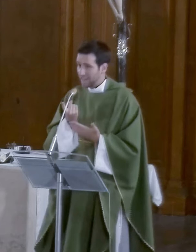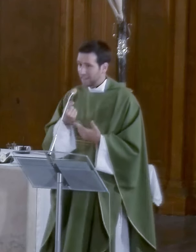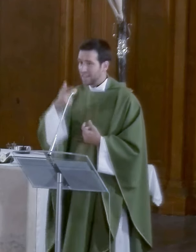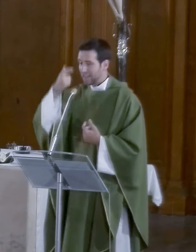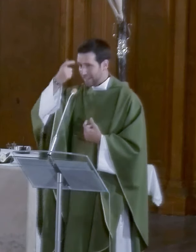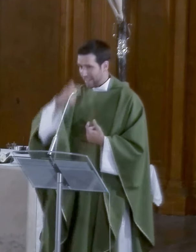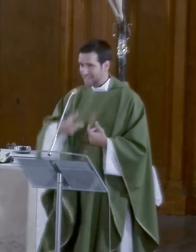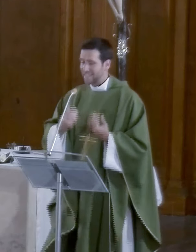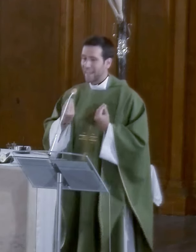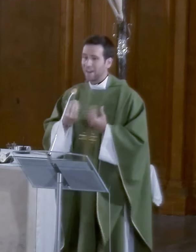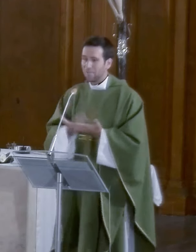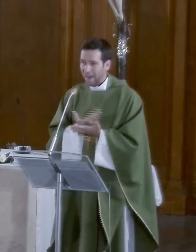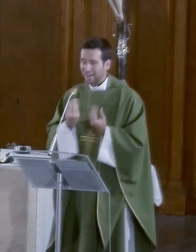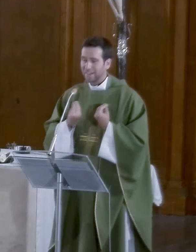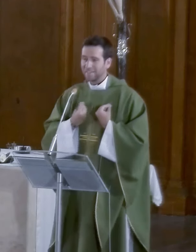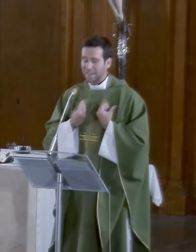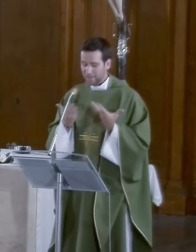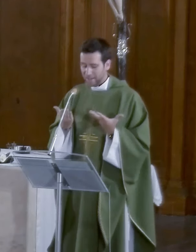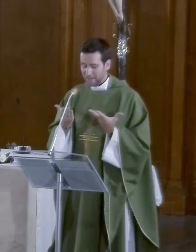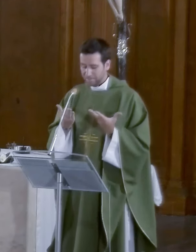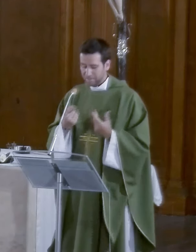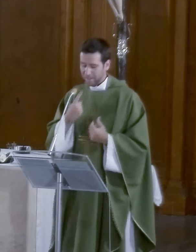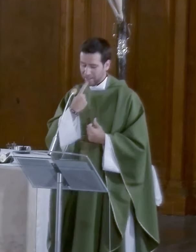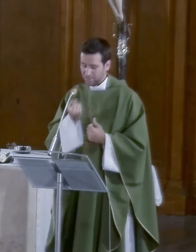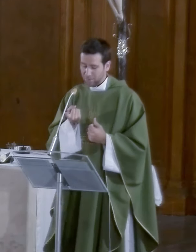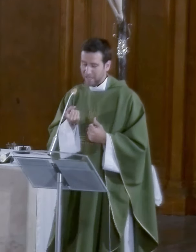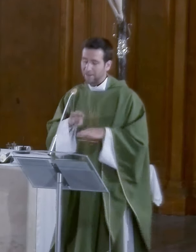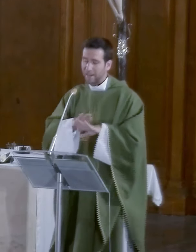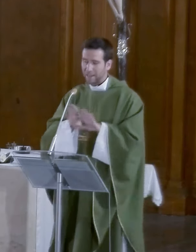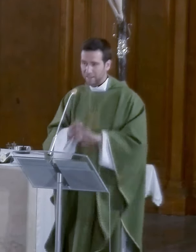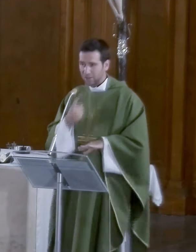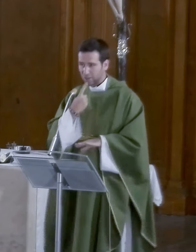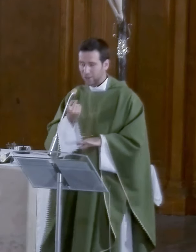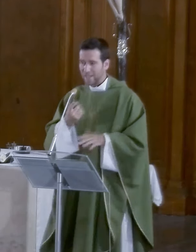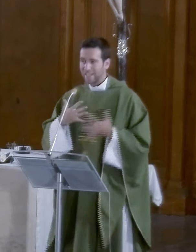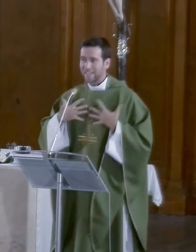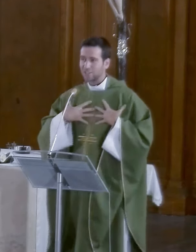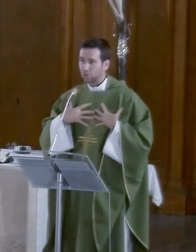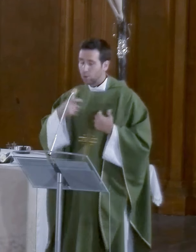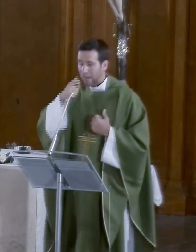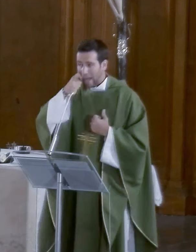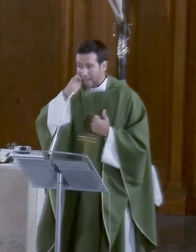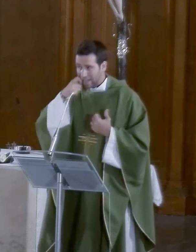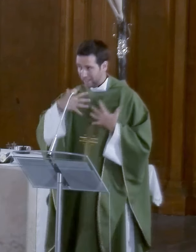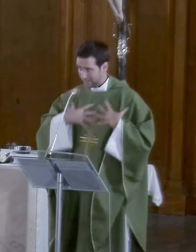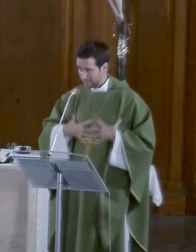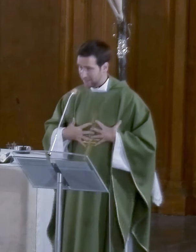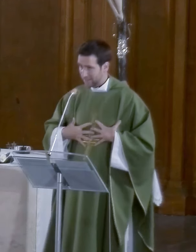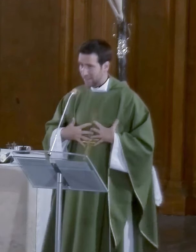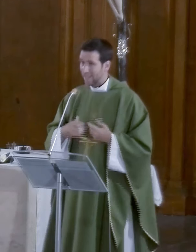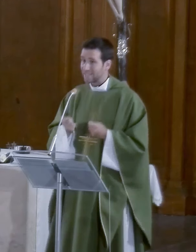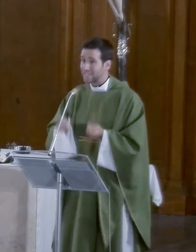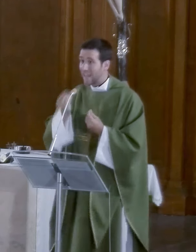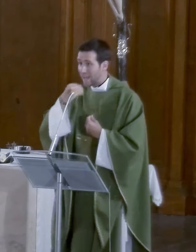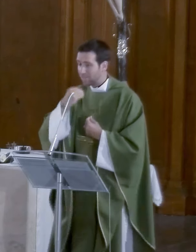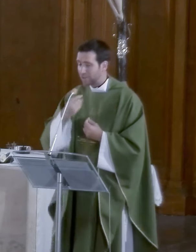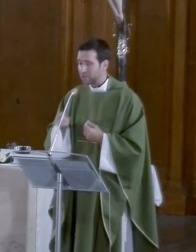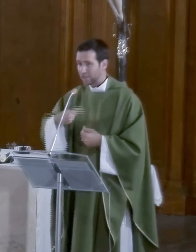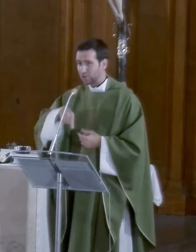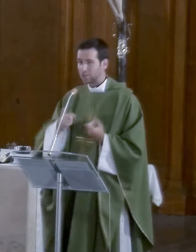a decir que es el pan de vida, y después acabará diciendo que su carne es